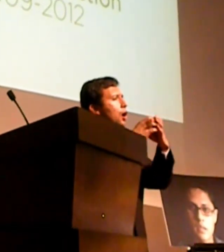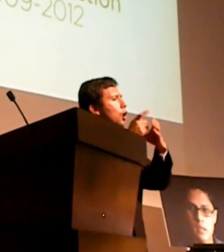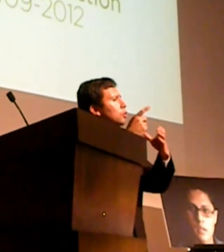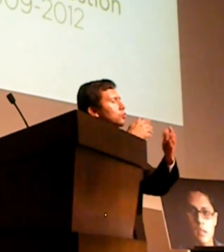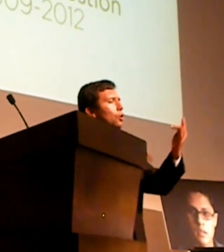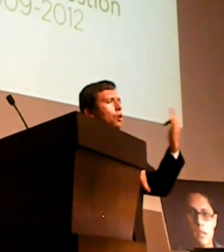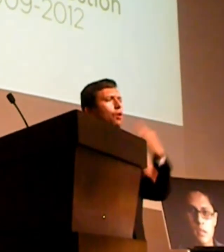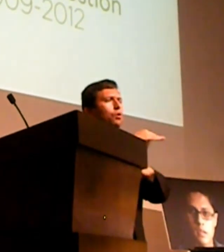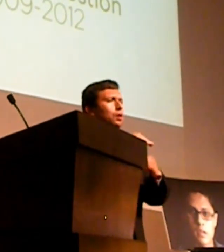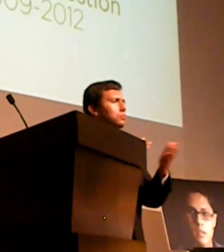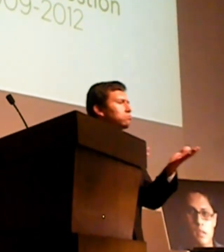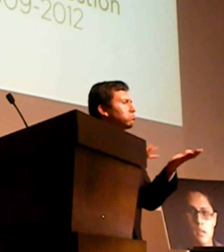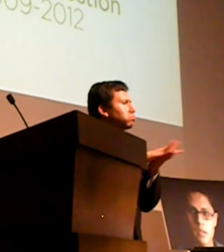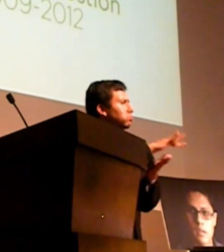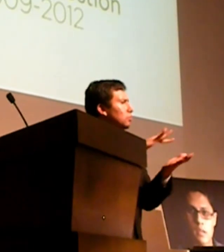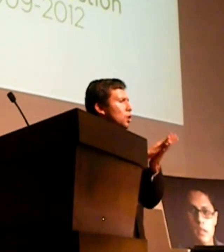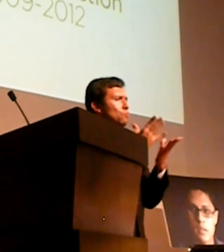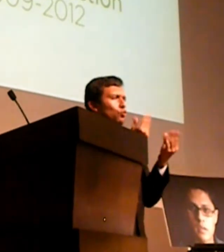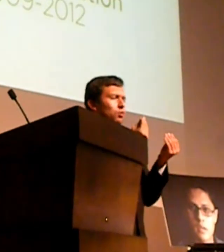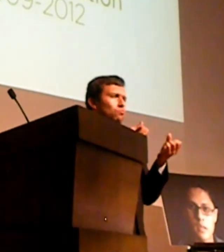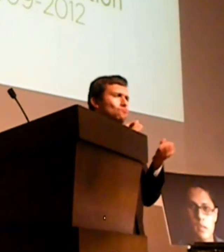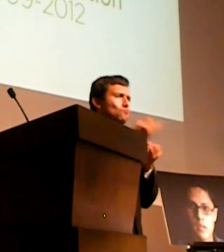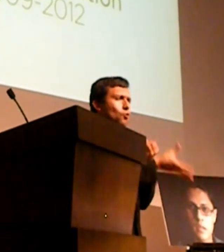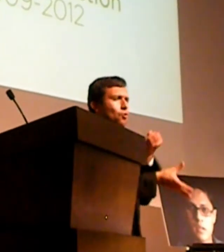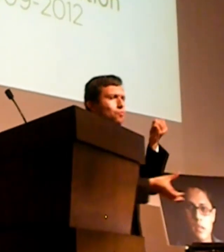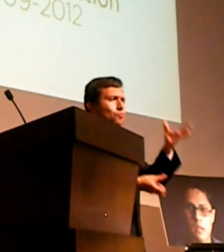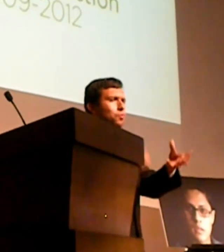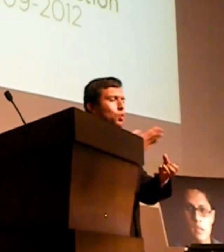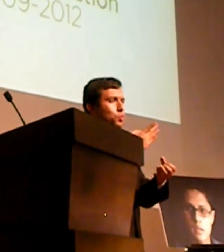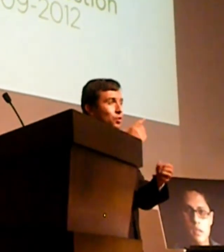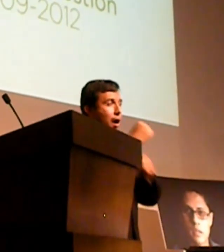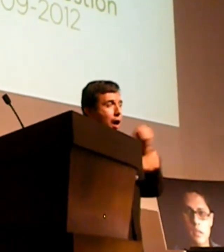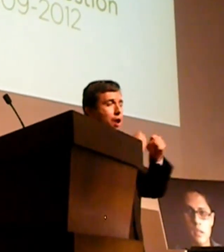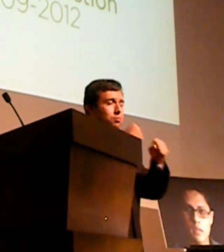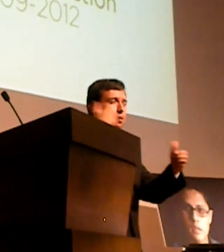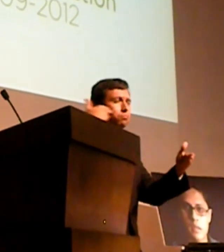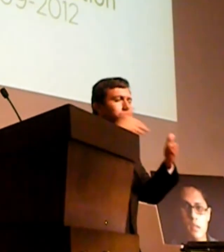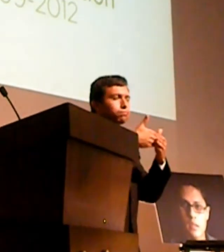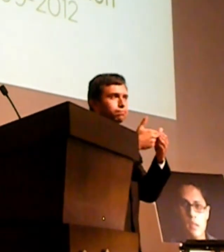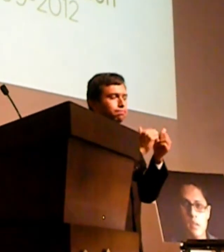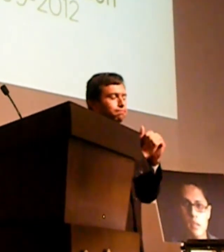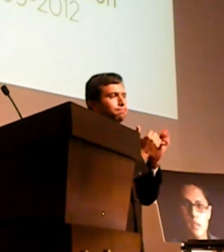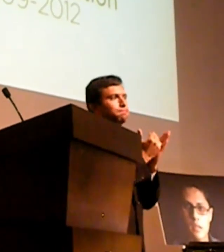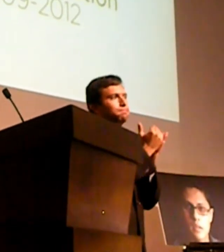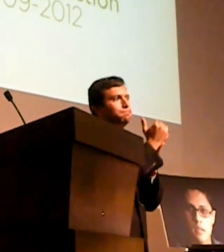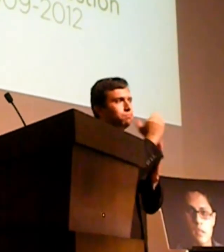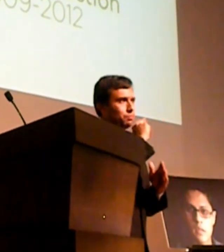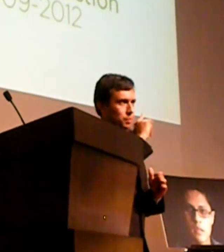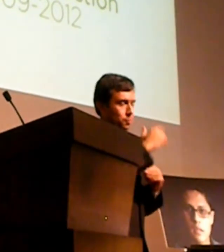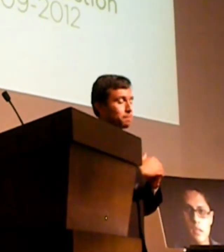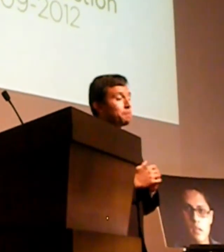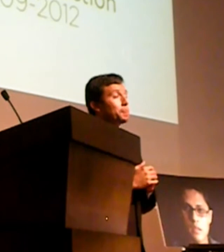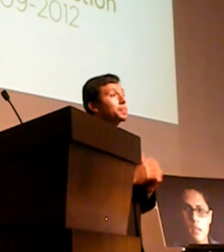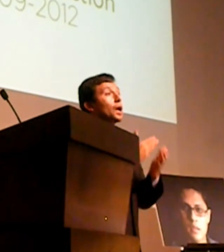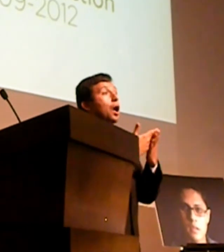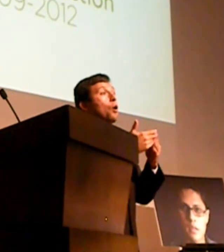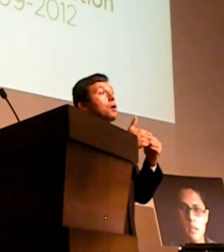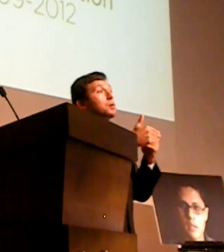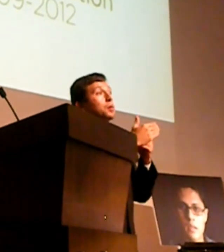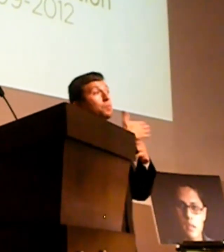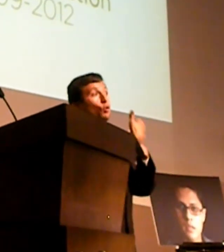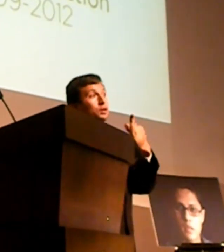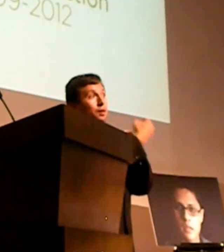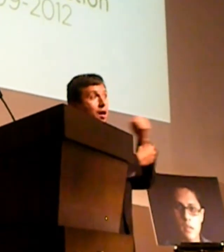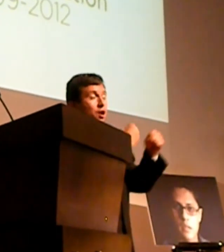conseguir avanzado en estos años. A partir del momento en que estamos, la agenda para los próximos años es amplia,